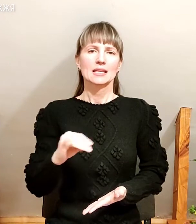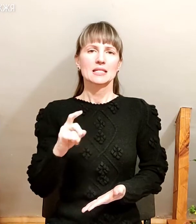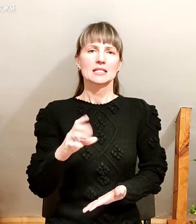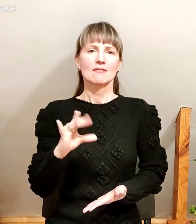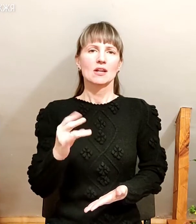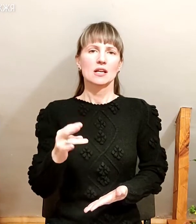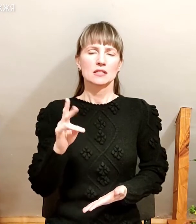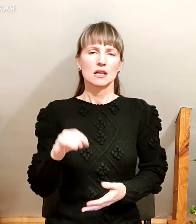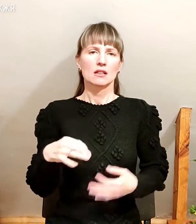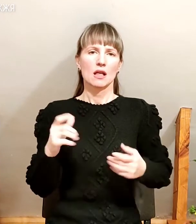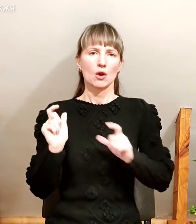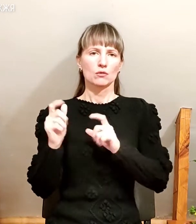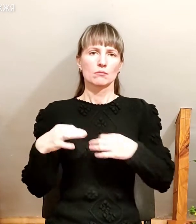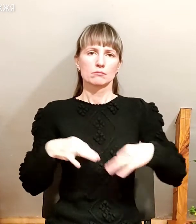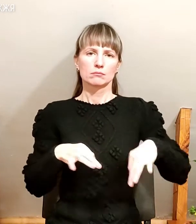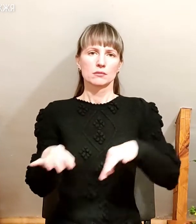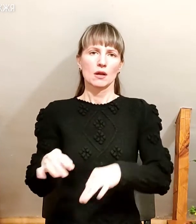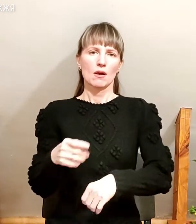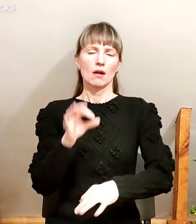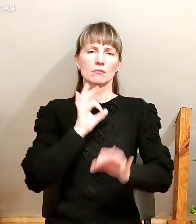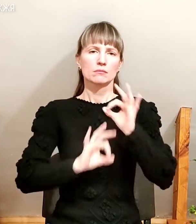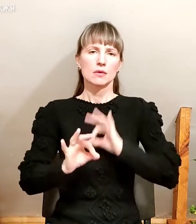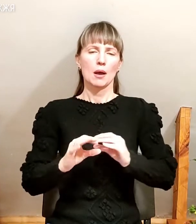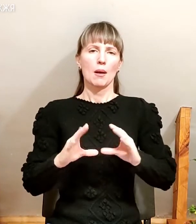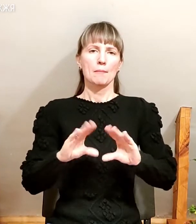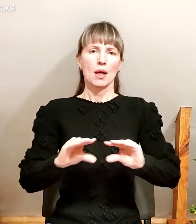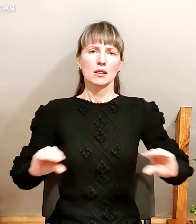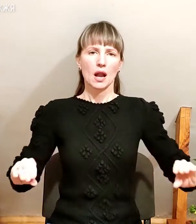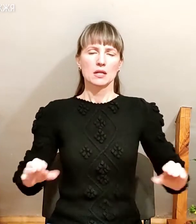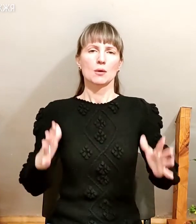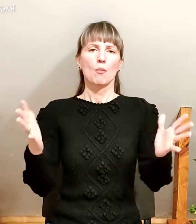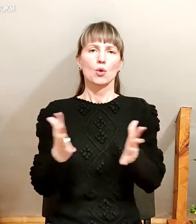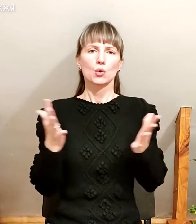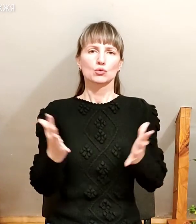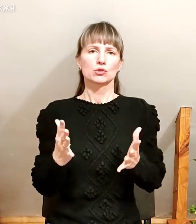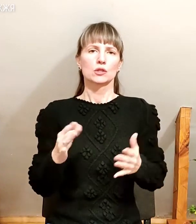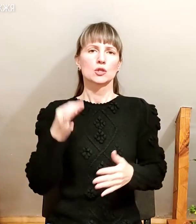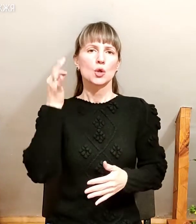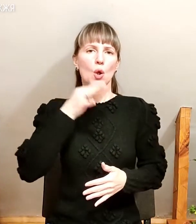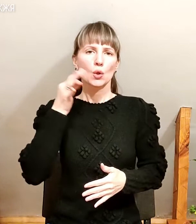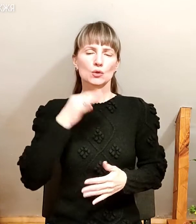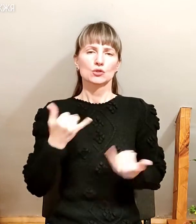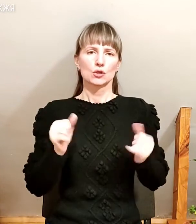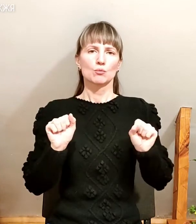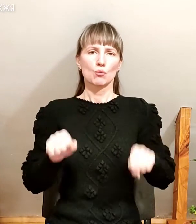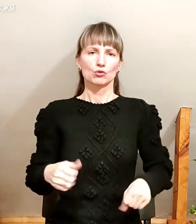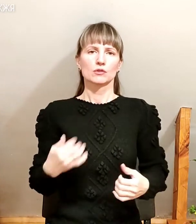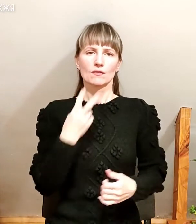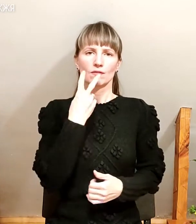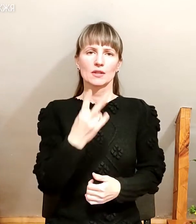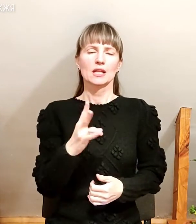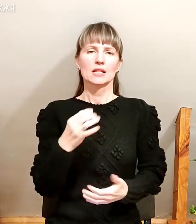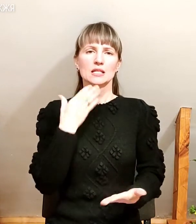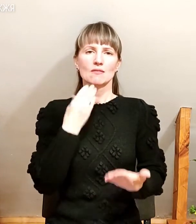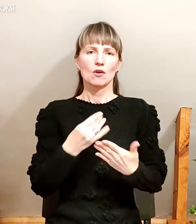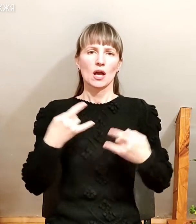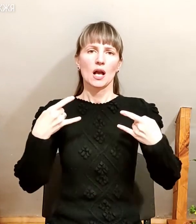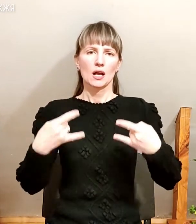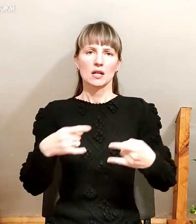вантажівці привіз медикаменти, матраци, подушки та солодощі. Ви зараз можете їх бачити на своїх екранах. Каже,